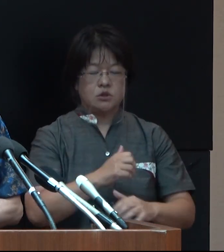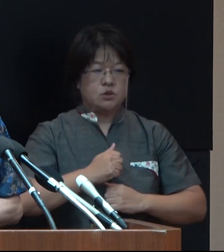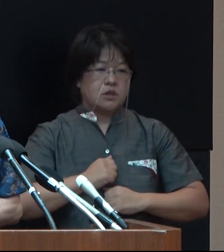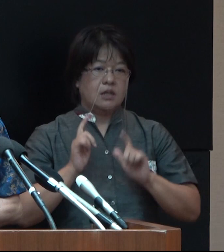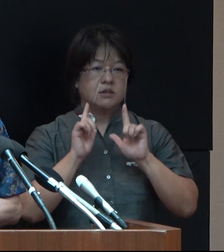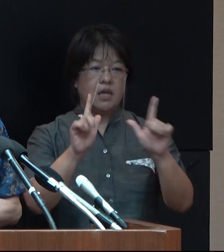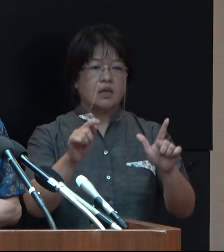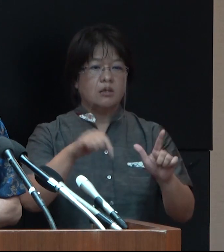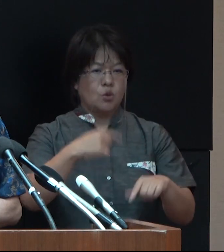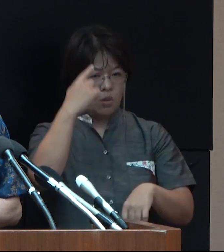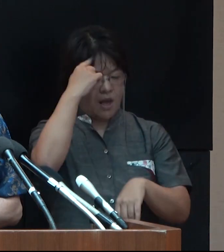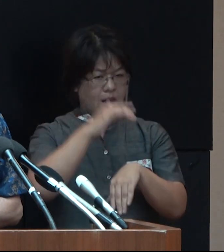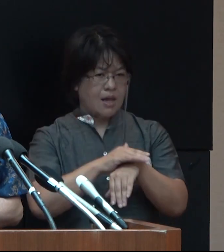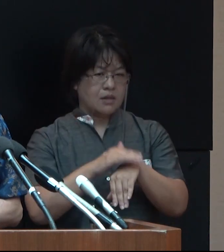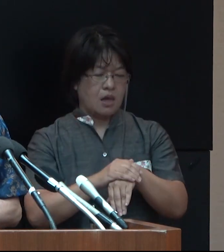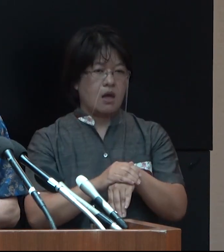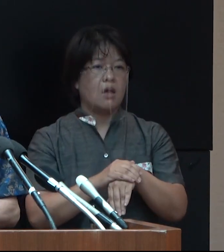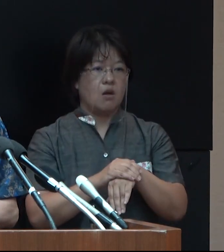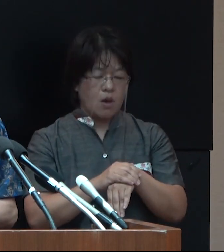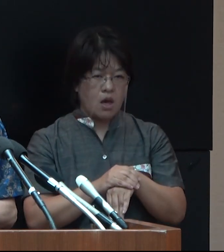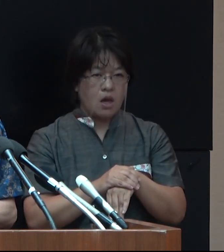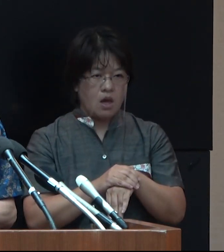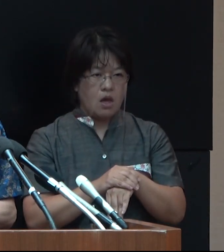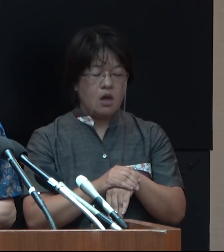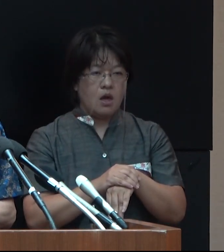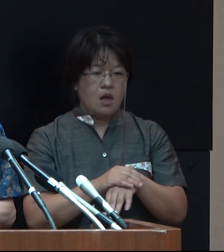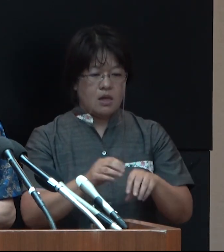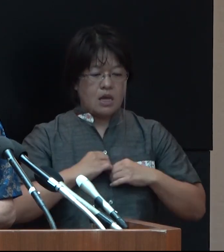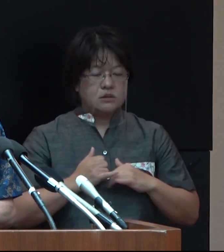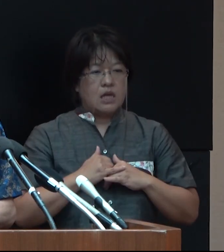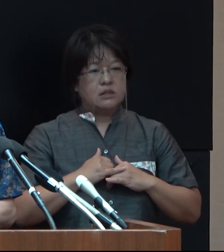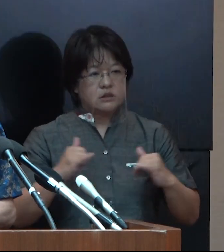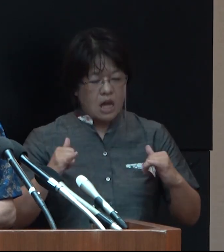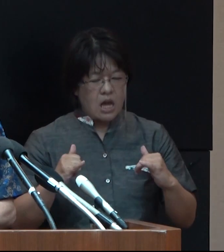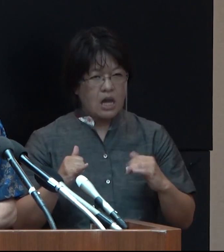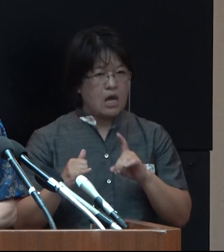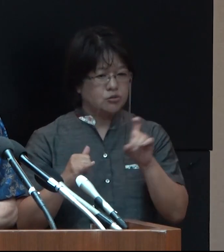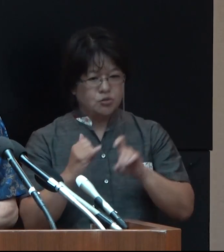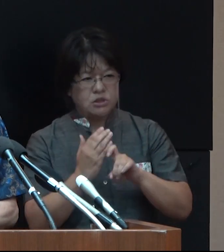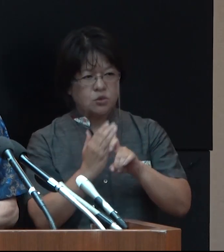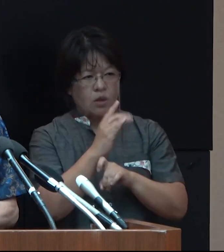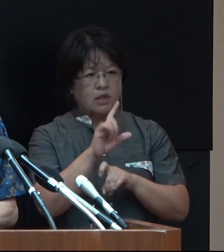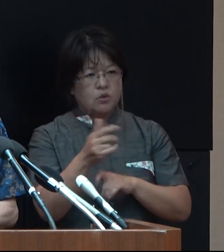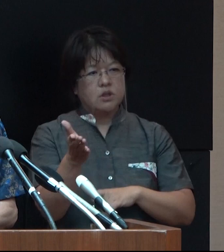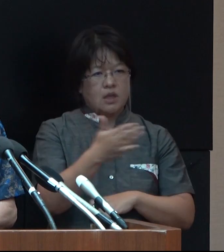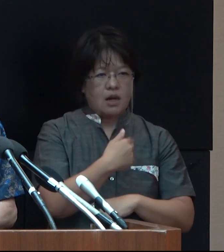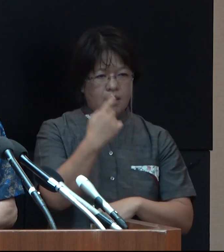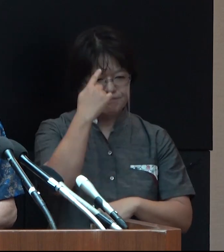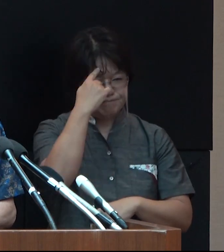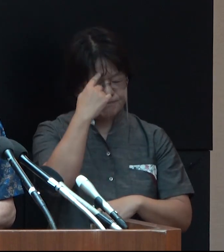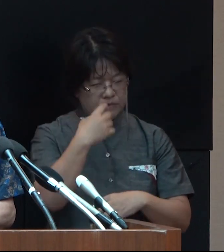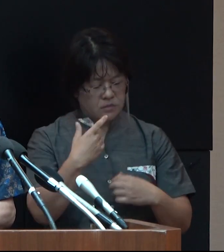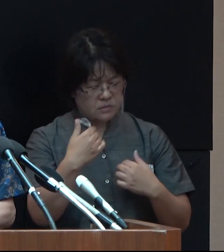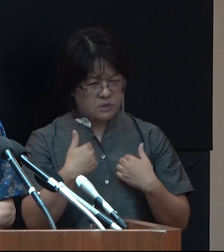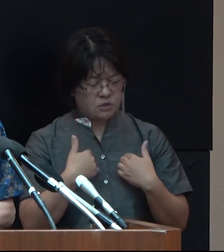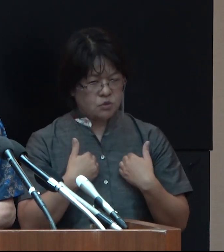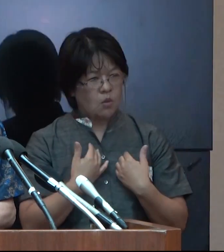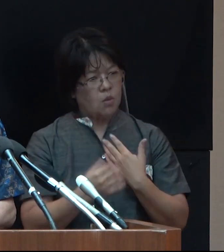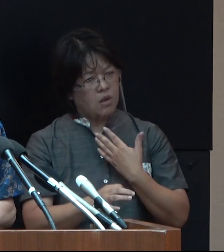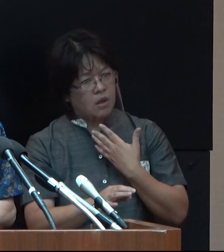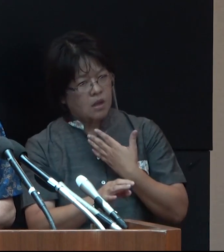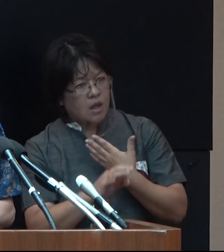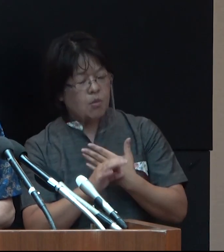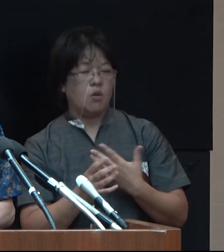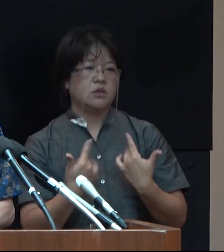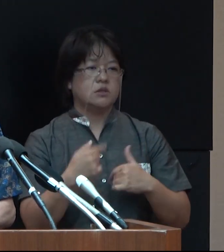言についての考えは、数字が2桁に上がっていた時からそういう対応が必要になってくるのではないかという